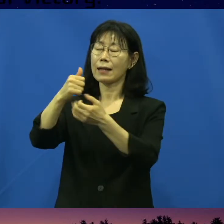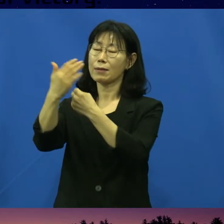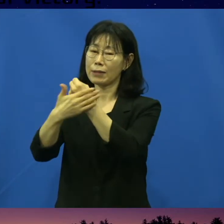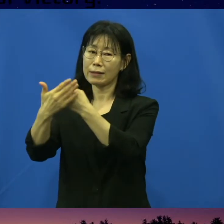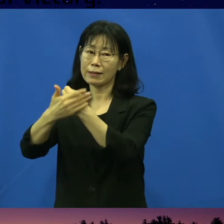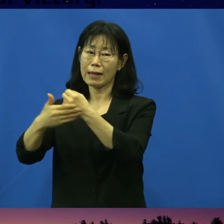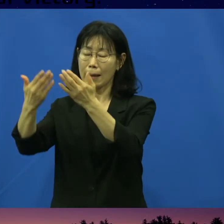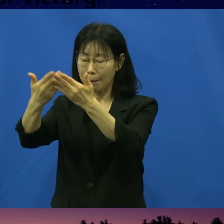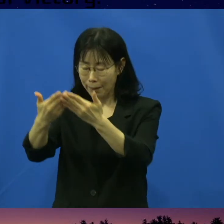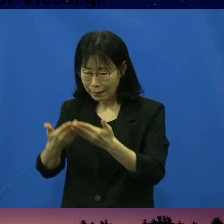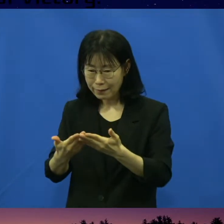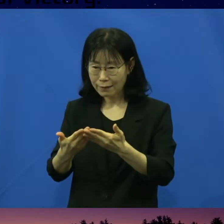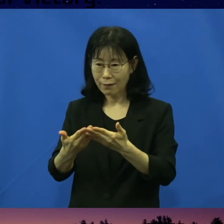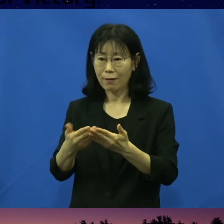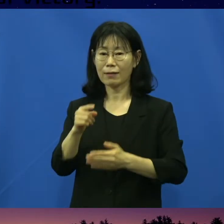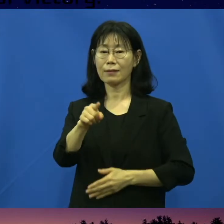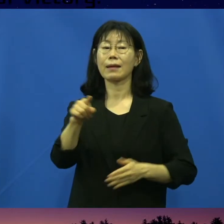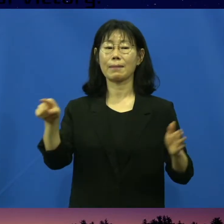믿음이라고.